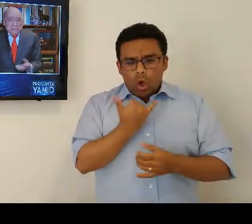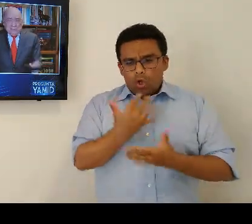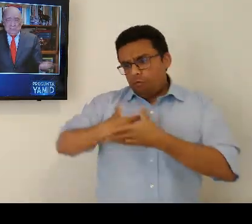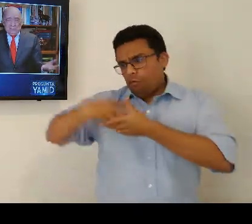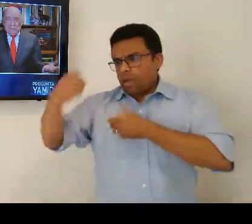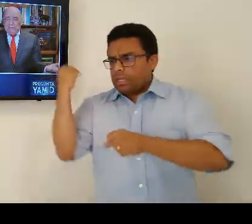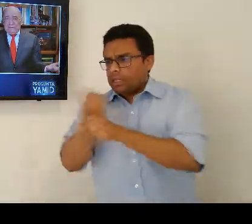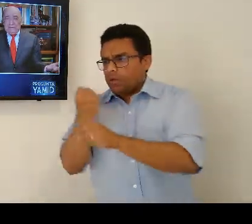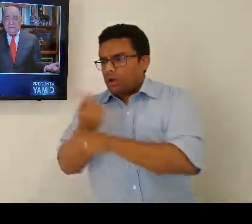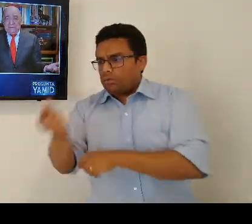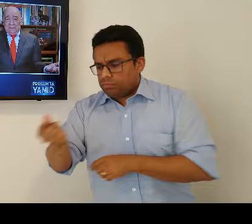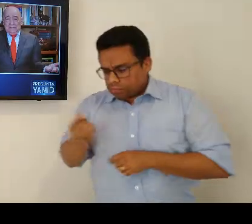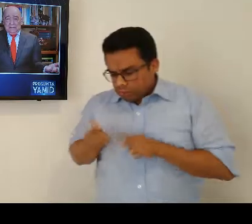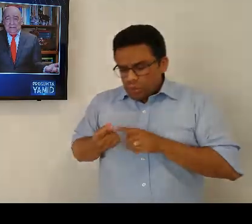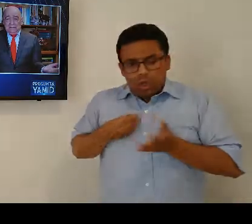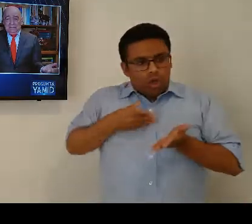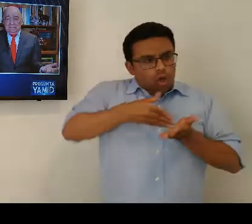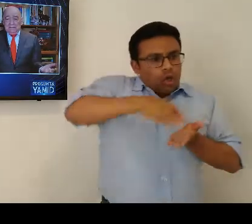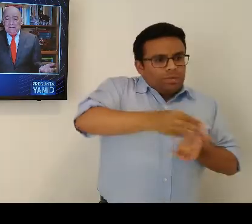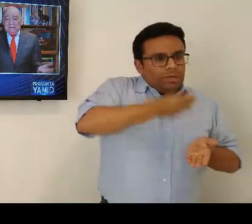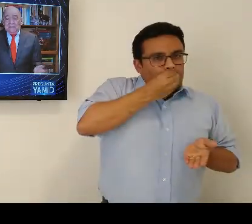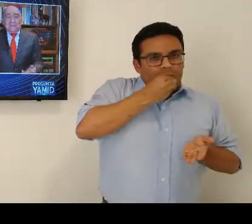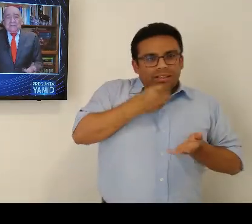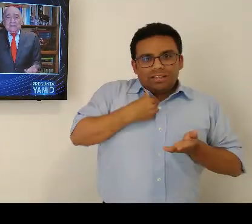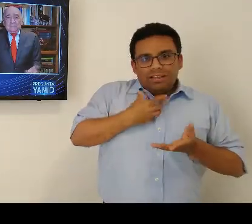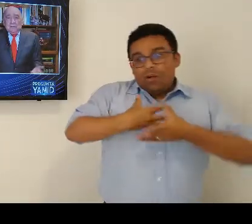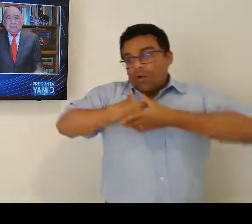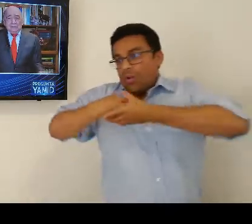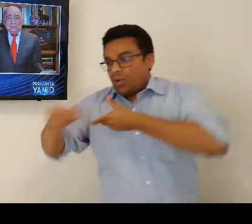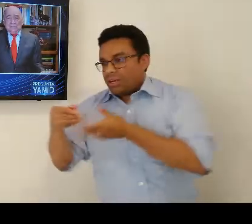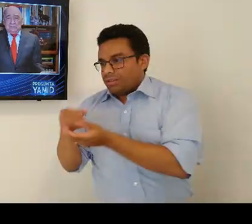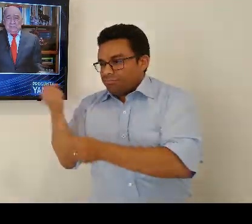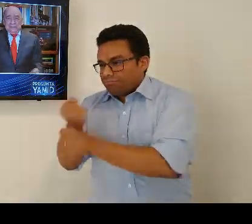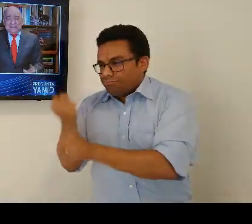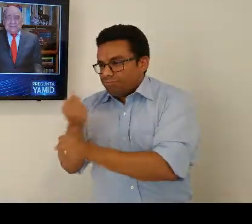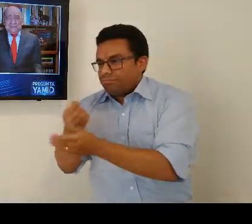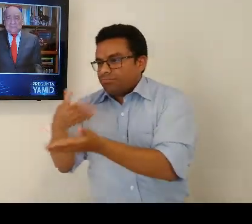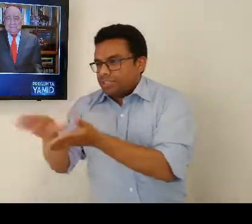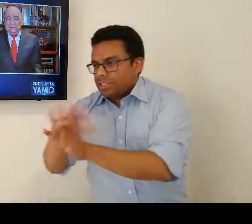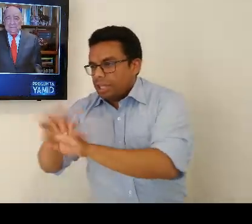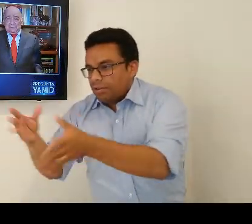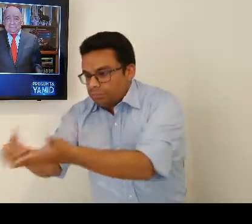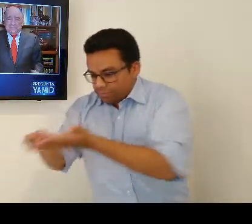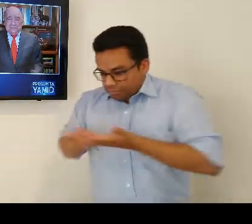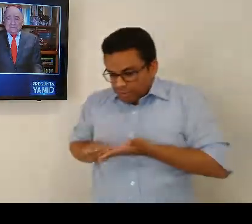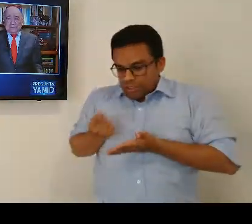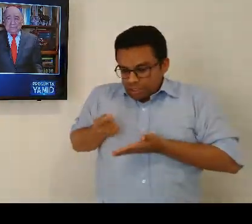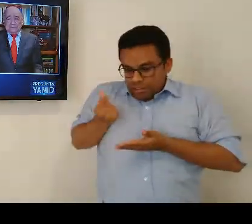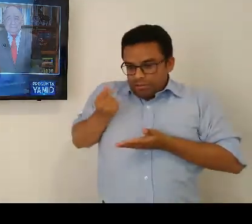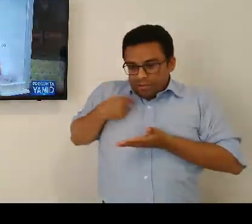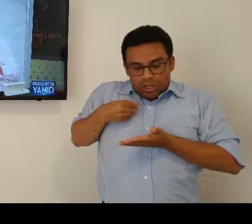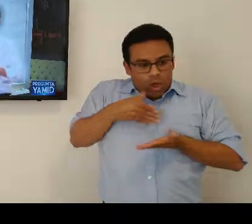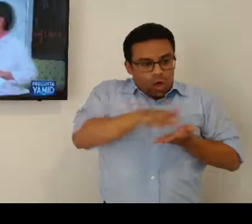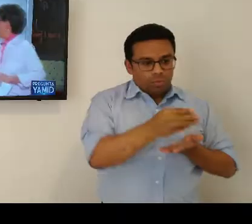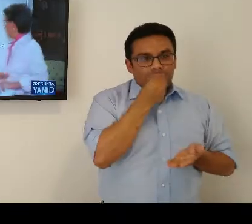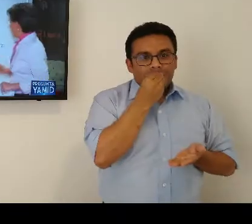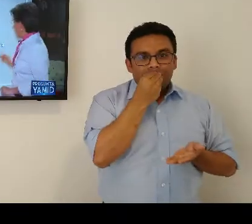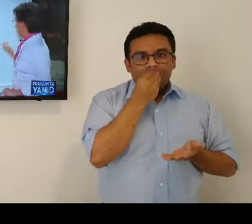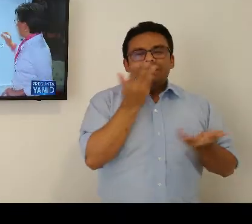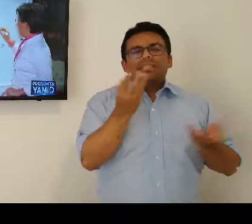estratos 3 y 4 inclusive, que no tienen cómo sobrevivir? ¿Qué hacer con ellos? ¿Qué piensa usted?